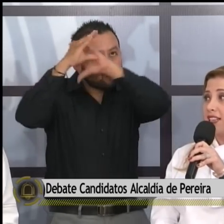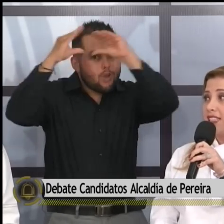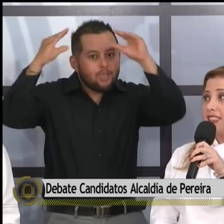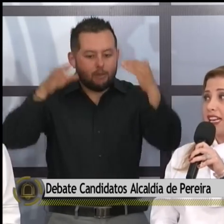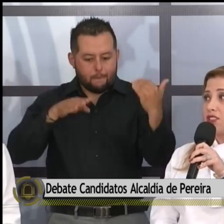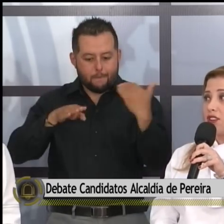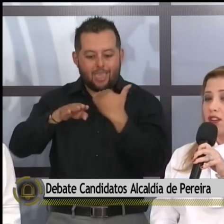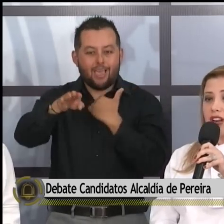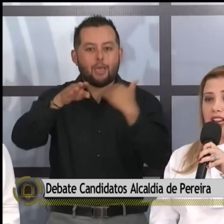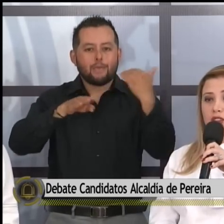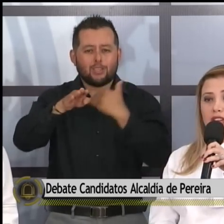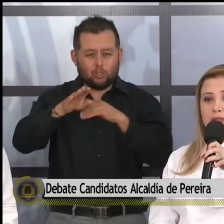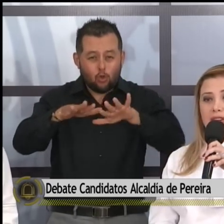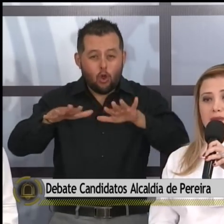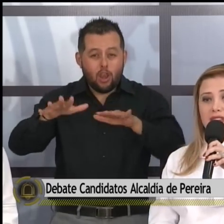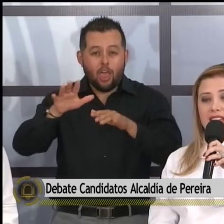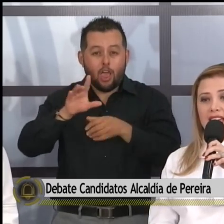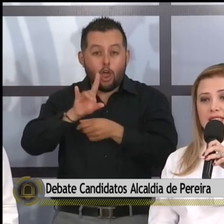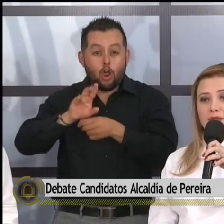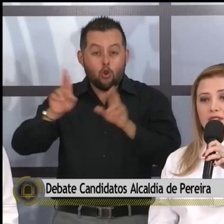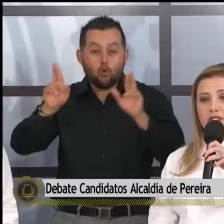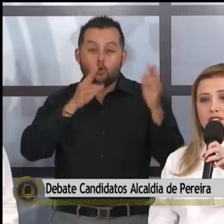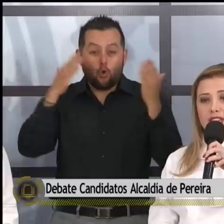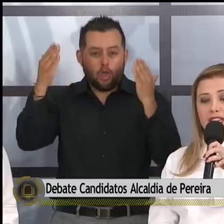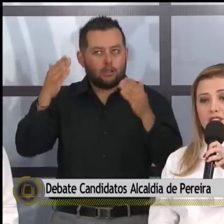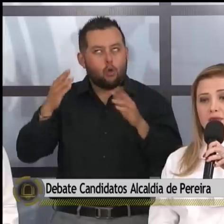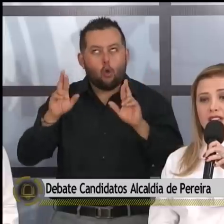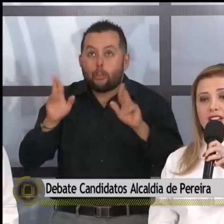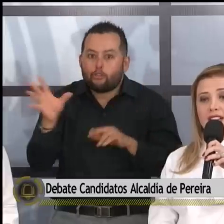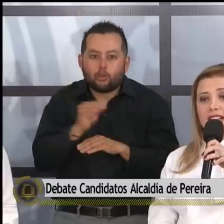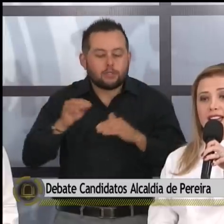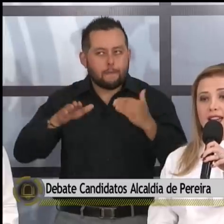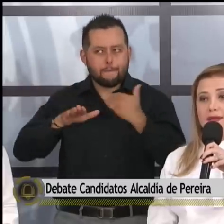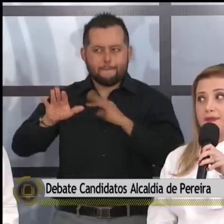vías de la zona rural todas pavimentadas, por Dios, en el